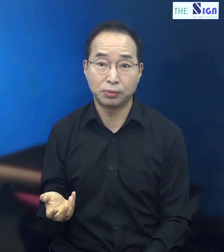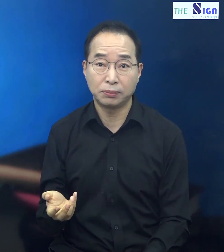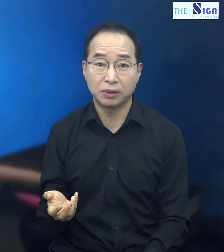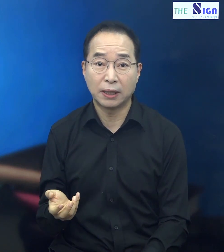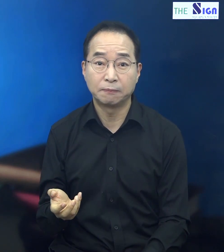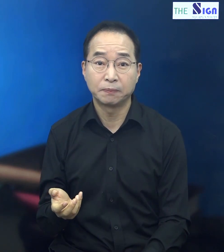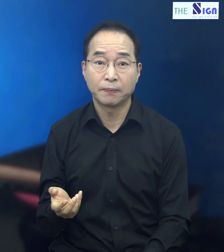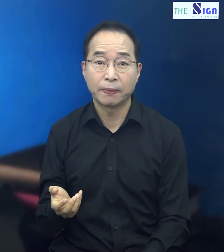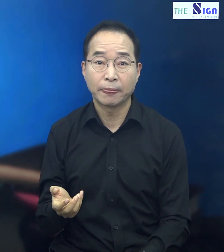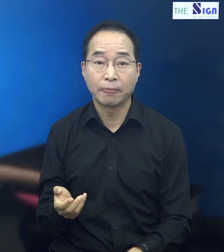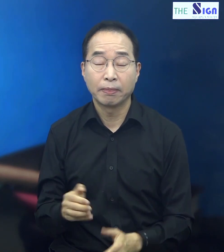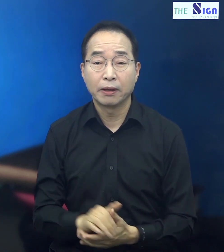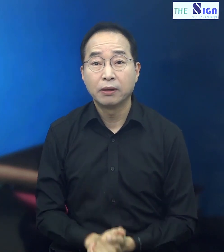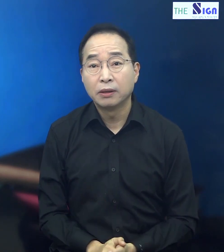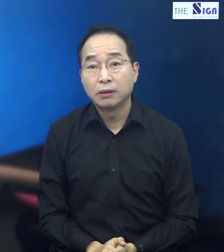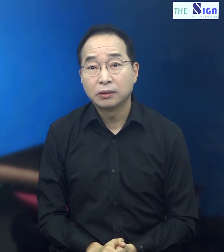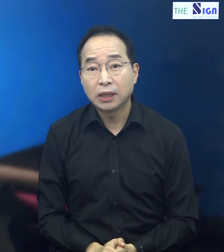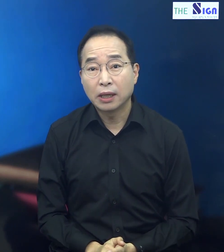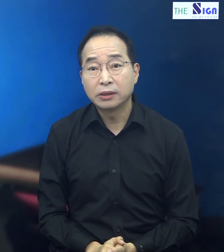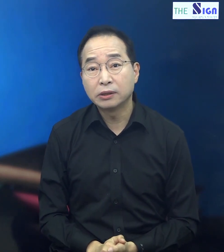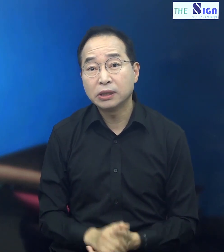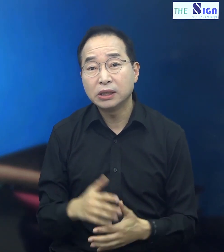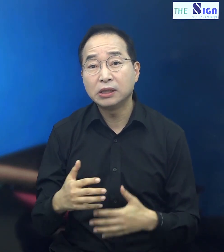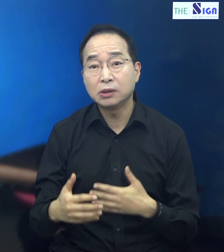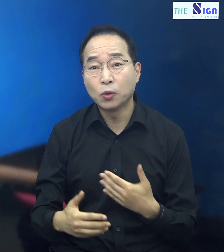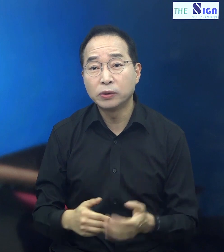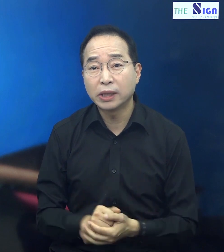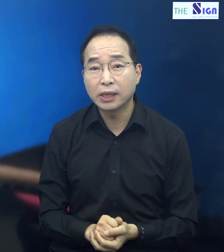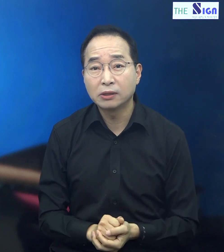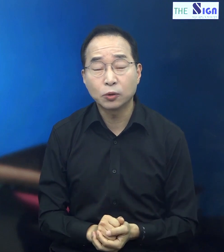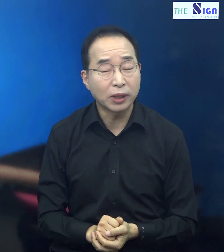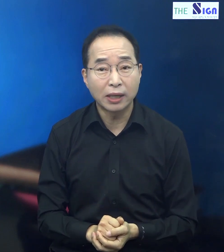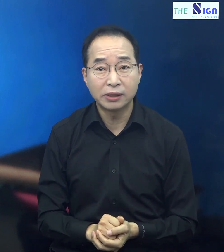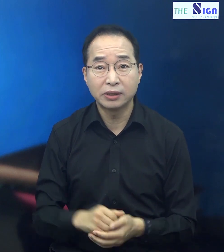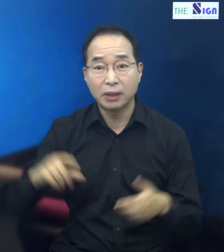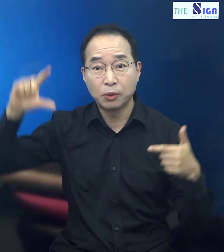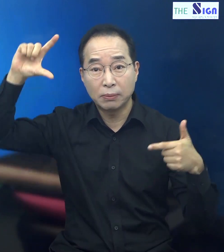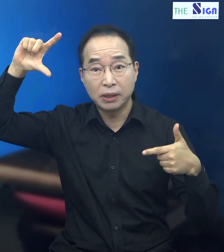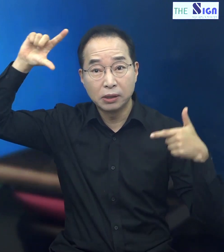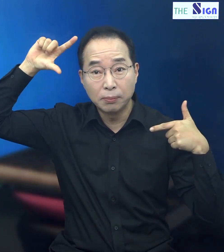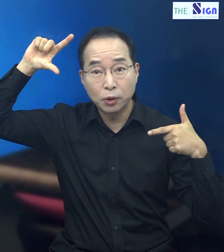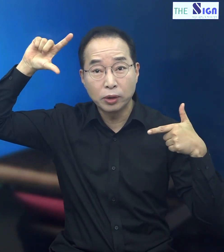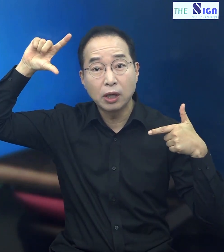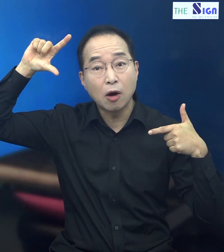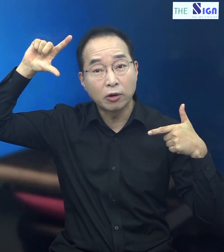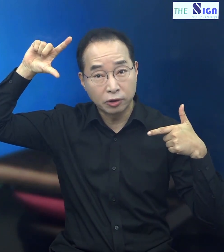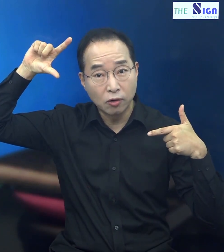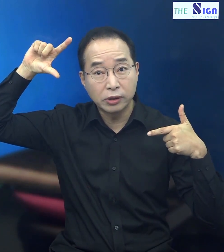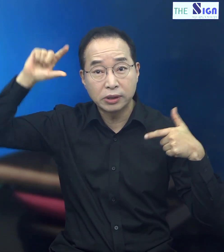부분입니다. 자, 그래서 이 동작에서 또 다른 쓰는 게 뭐냐면 이런 표현이 어떤 거에